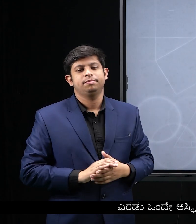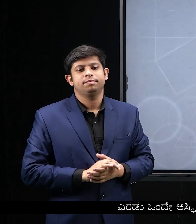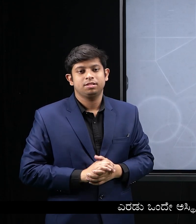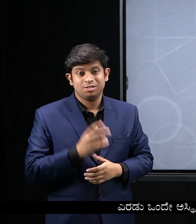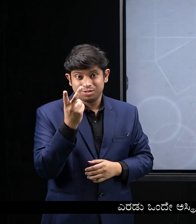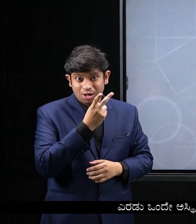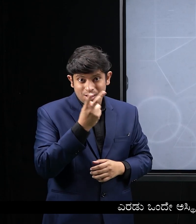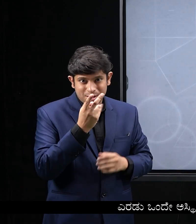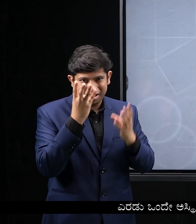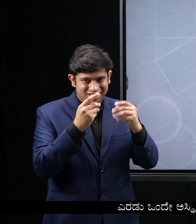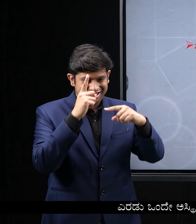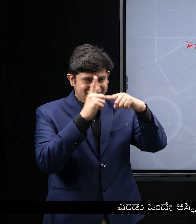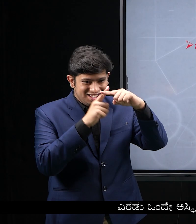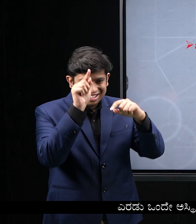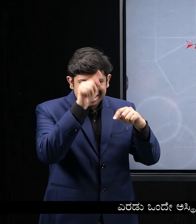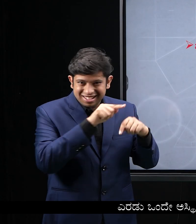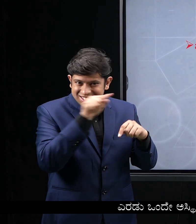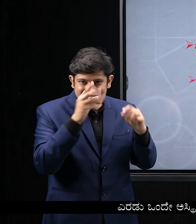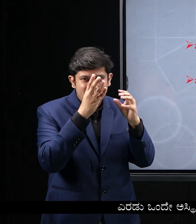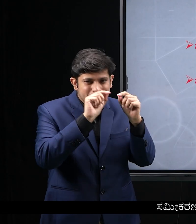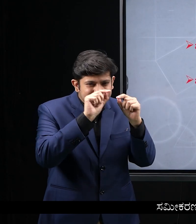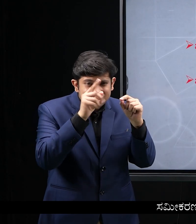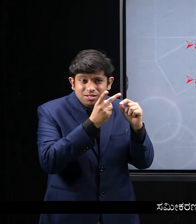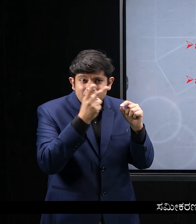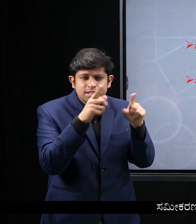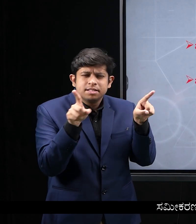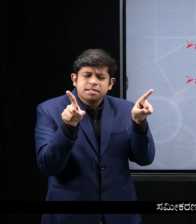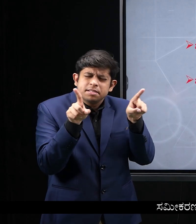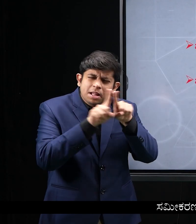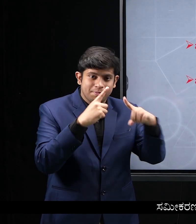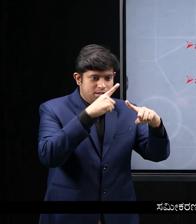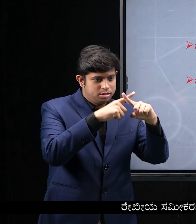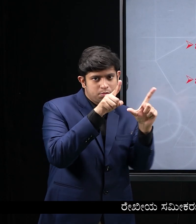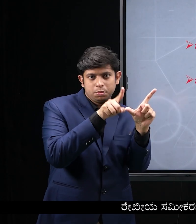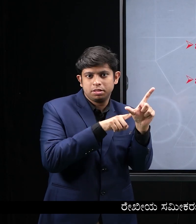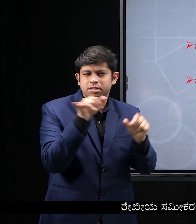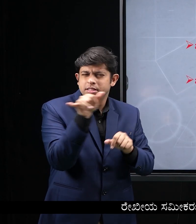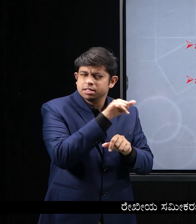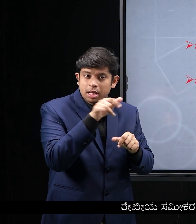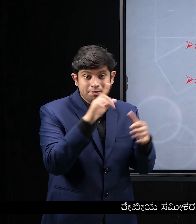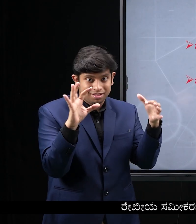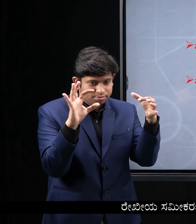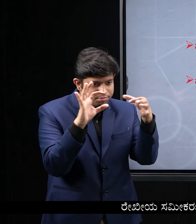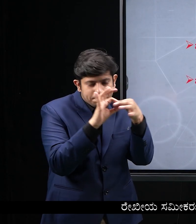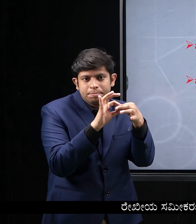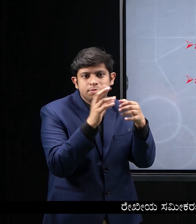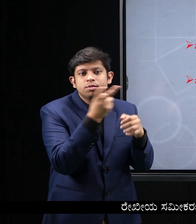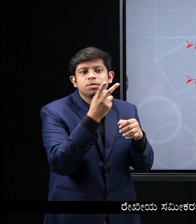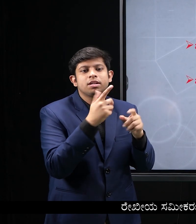2 ಒಂದೇ ಅಸ್ಥಿರಗಳನ್ನು ಹೊಂದಿರುವ 2 ರೇಖೀಯ ಸಮೀಕರಣಗಳನ್ನು 2 ಅಸ್ಥಿರಗಳಲ್ಲಿ ರೇಖೀಯ ಸಮೀಕರಣಗಳ ಜೋಡಿ ಎಂದು